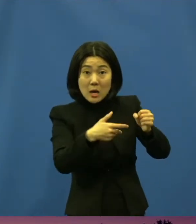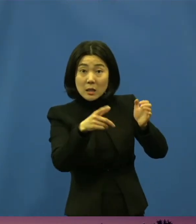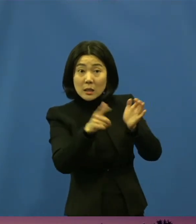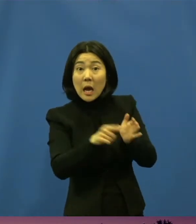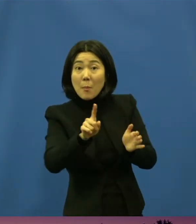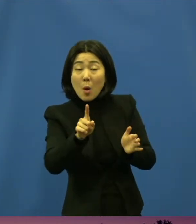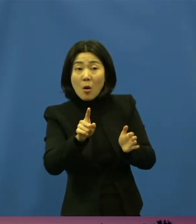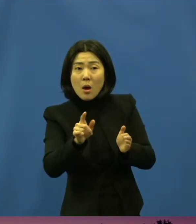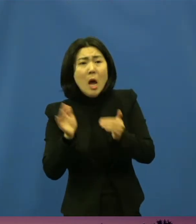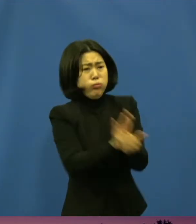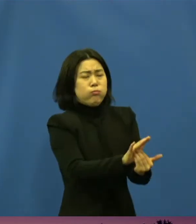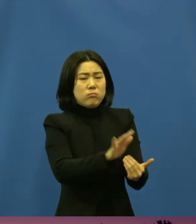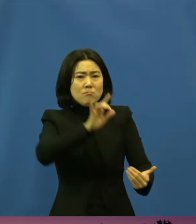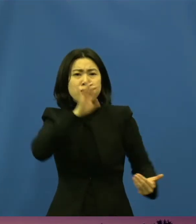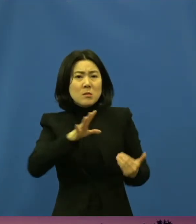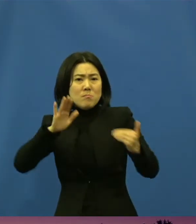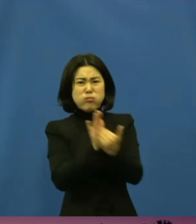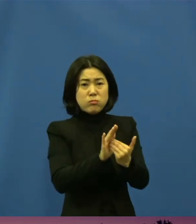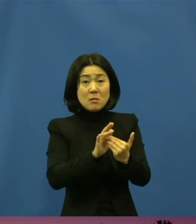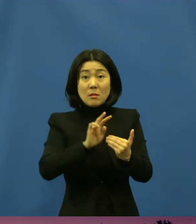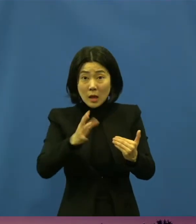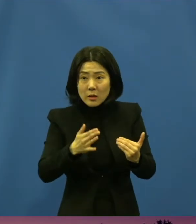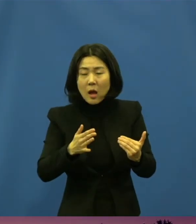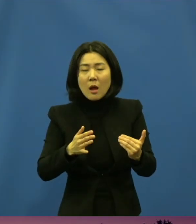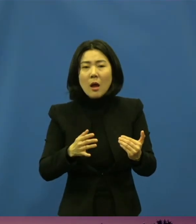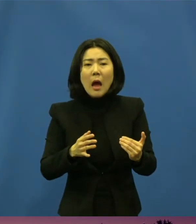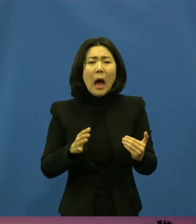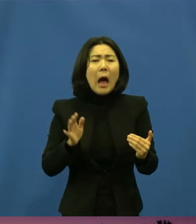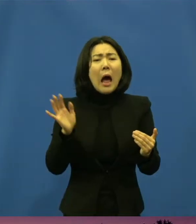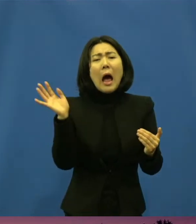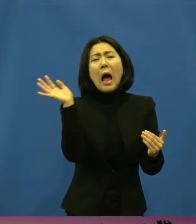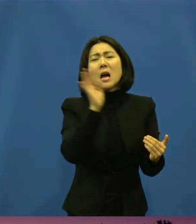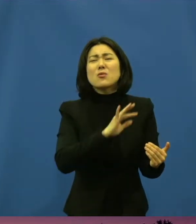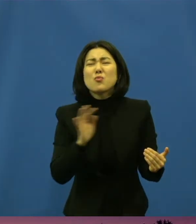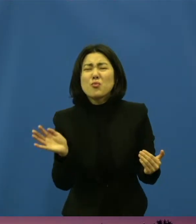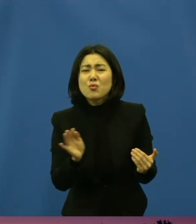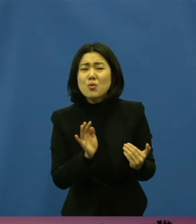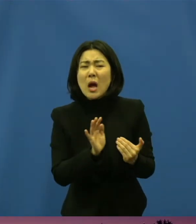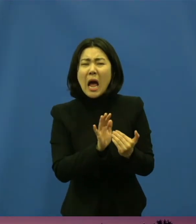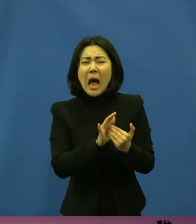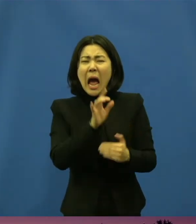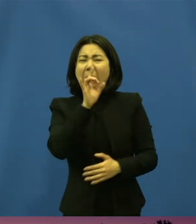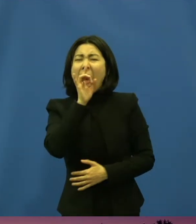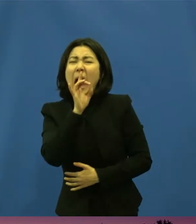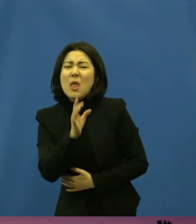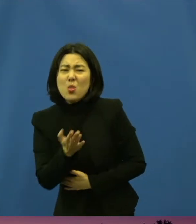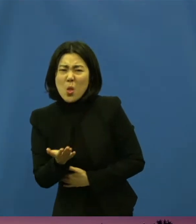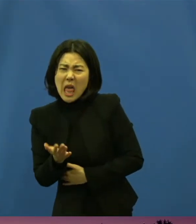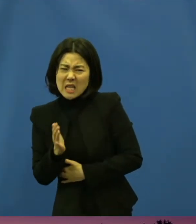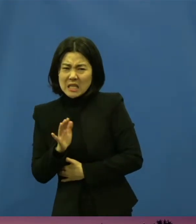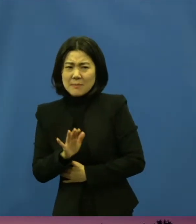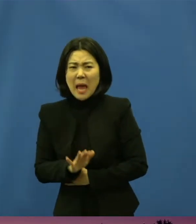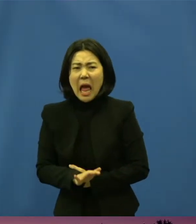세속적인 것들에 대해서 강한 저항을 해야 되는데 소극적인 저항을 하는 거예요.